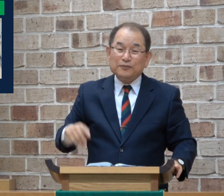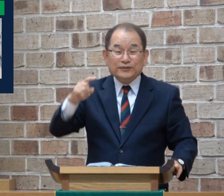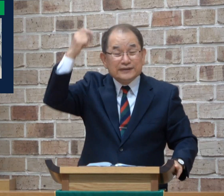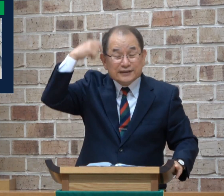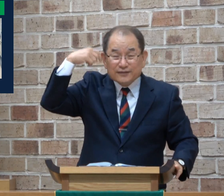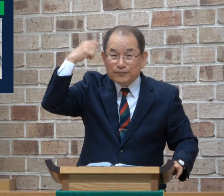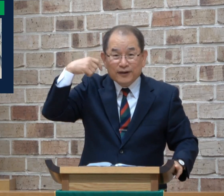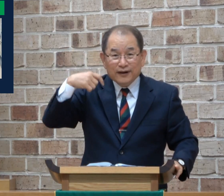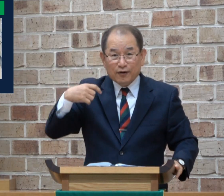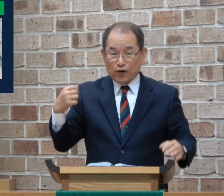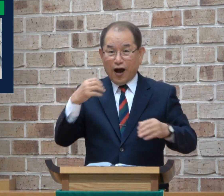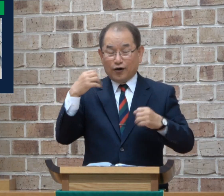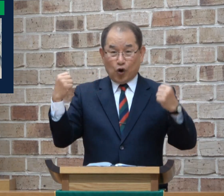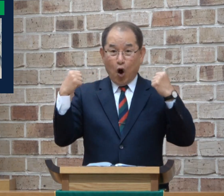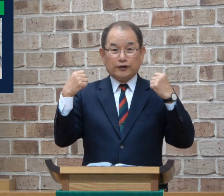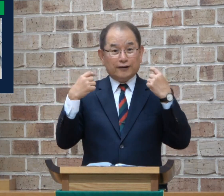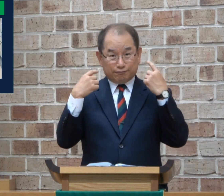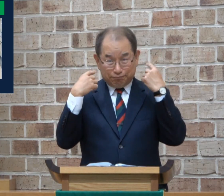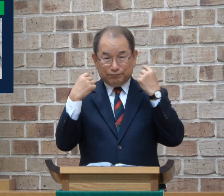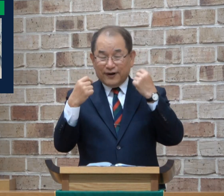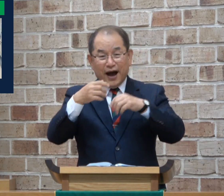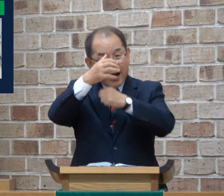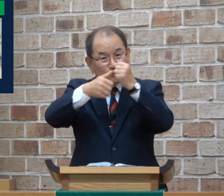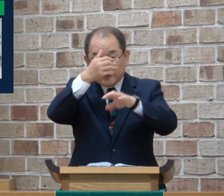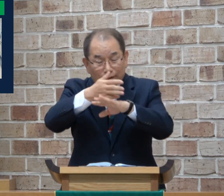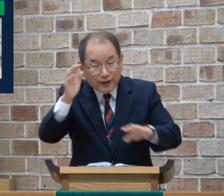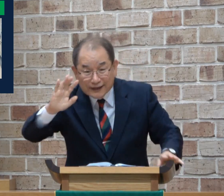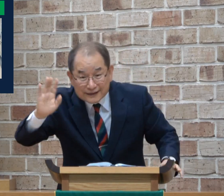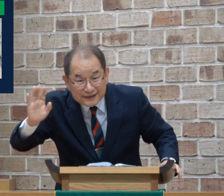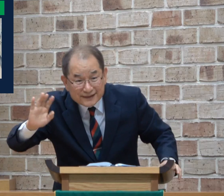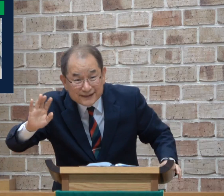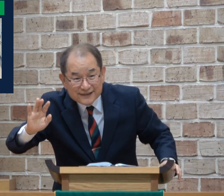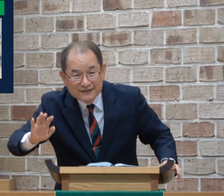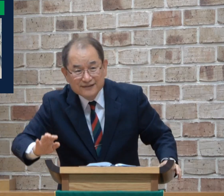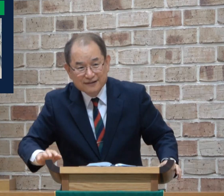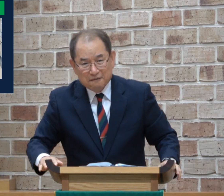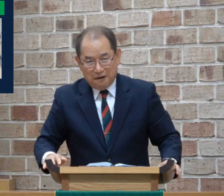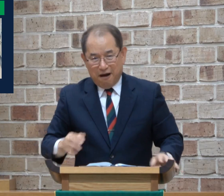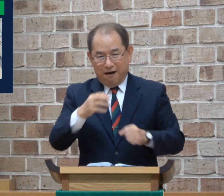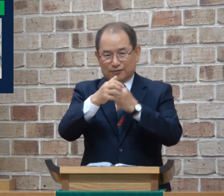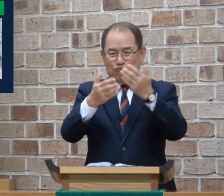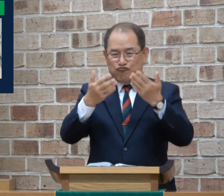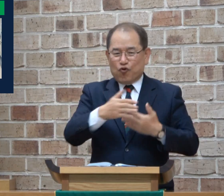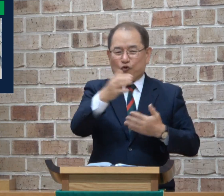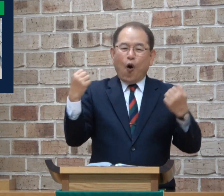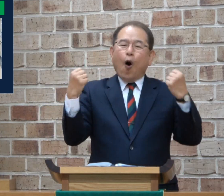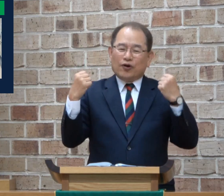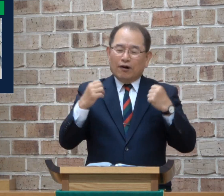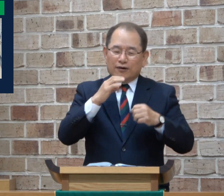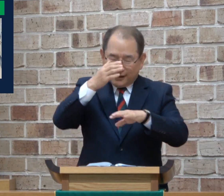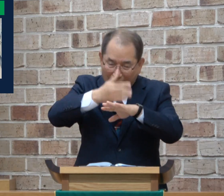건강하다고 그것에 대해서 하나님께 감사드리지 않으십니까? 정말 감사드려야 할 일입니다.